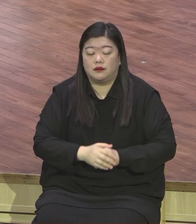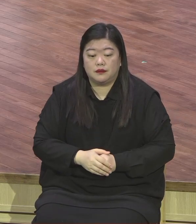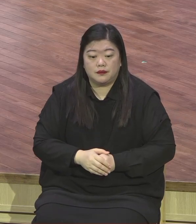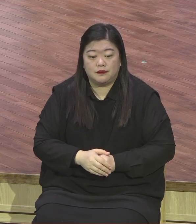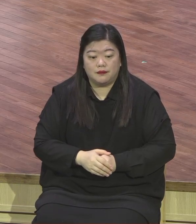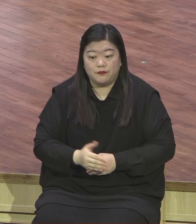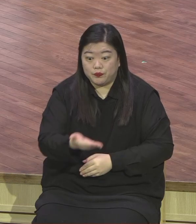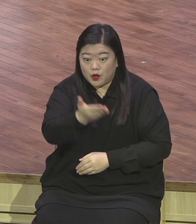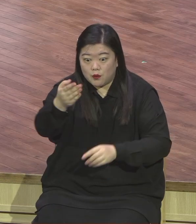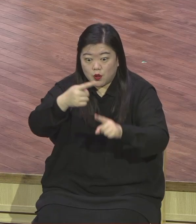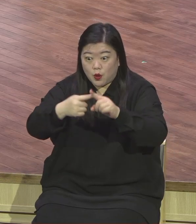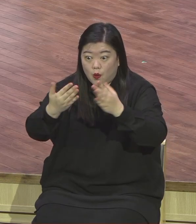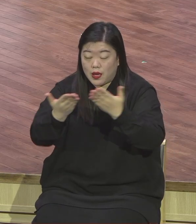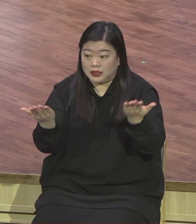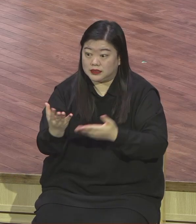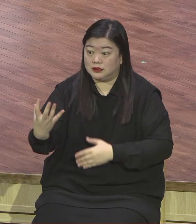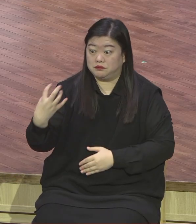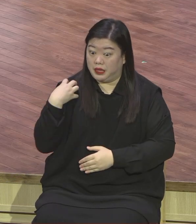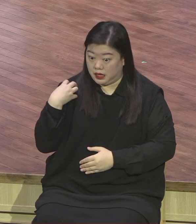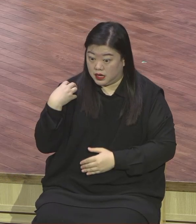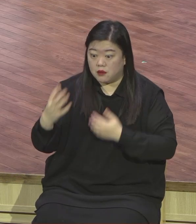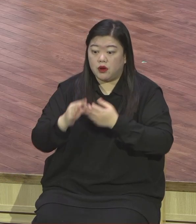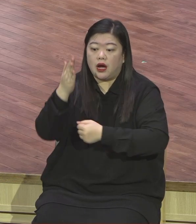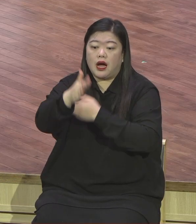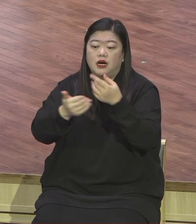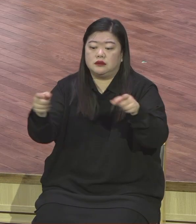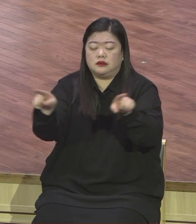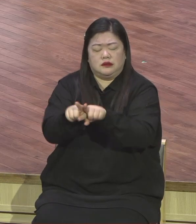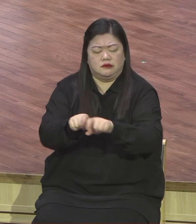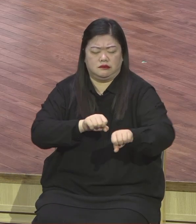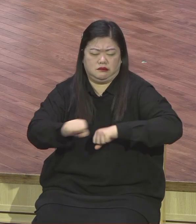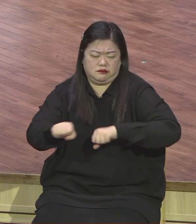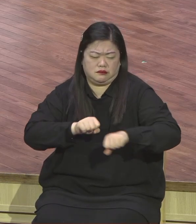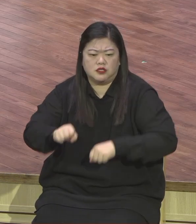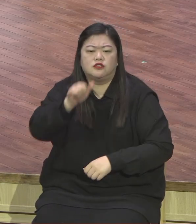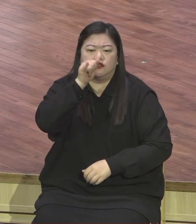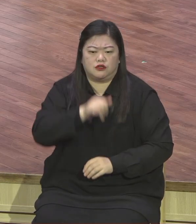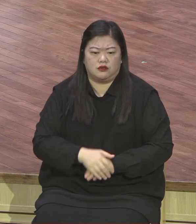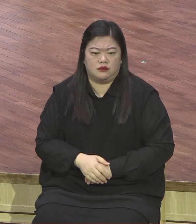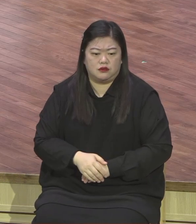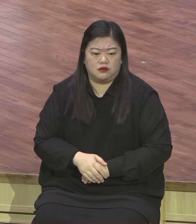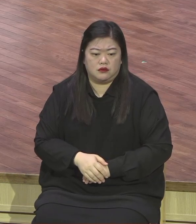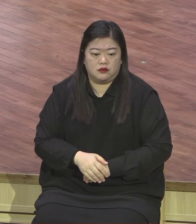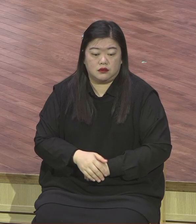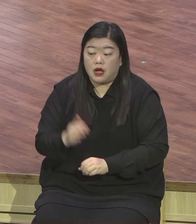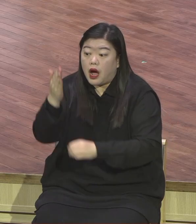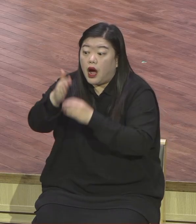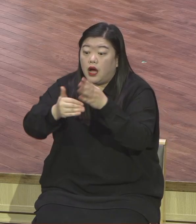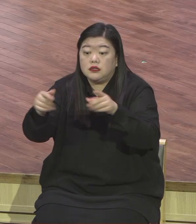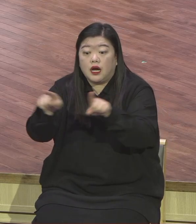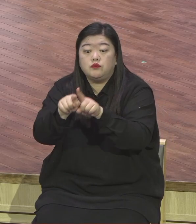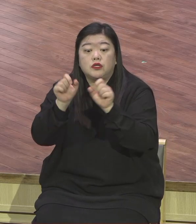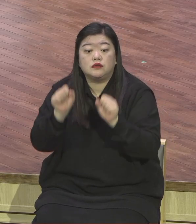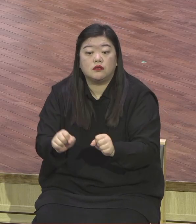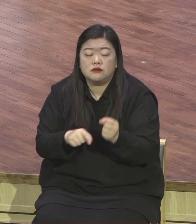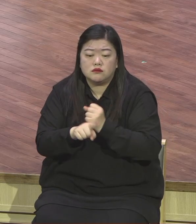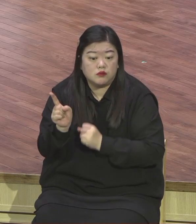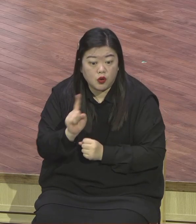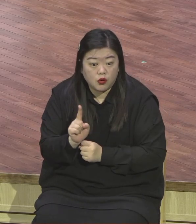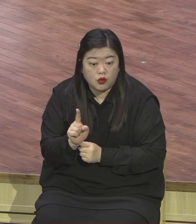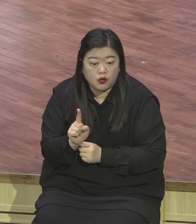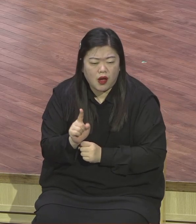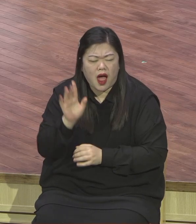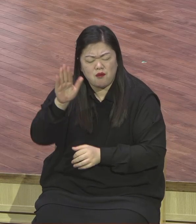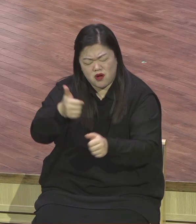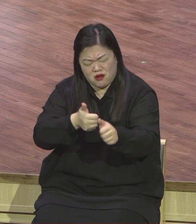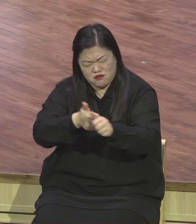하나님과 함께 하시는 증거가 나오게 되어있어요 함께하면 뭐요 확실한 승리가 보장되었다는 거예요 보장되어 있다는